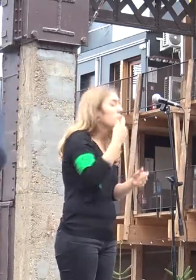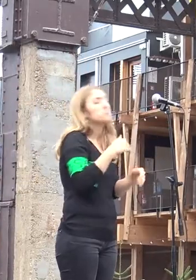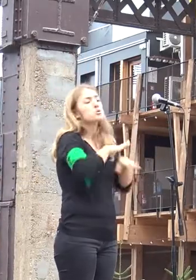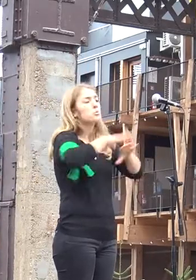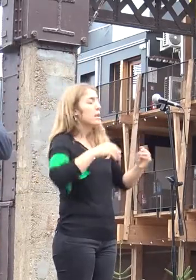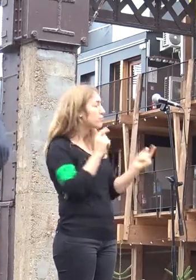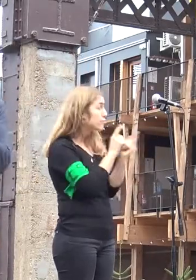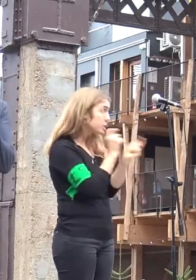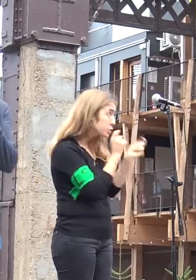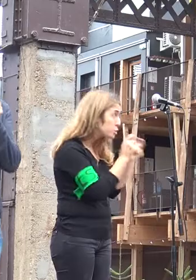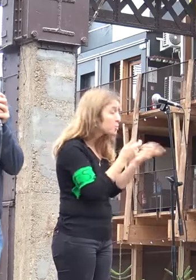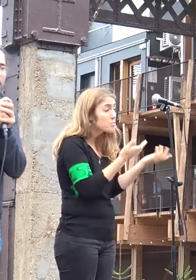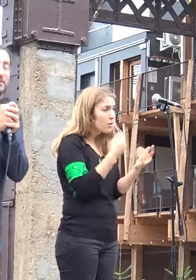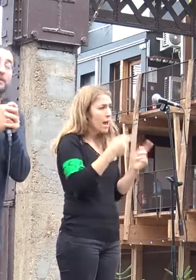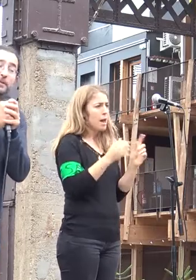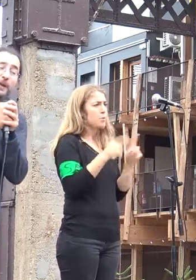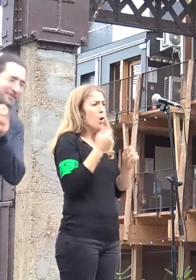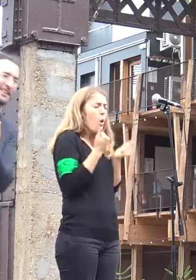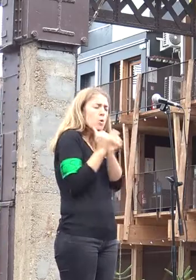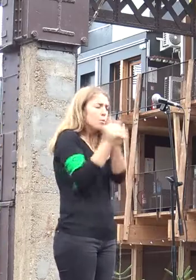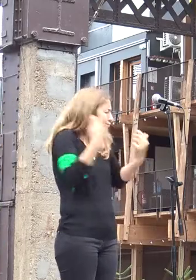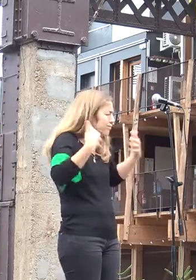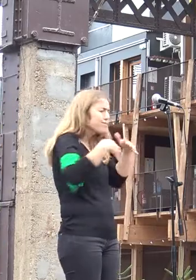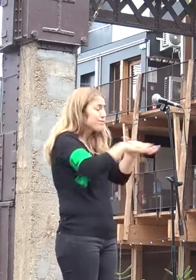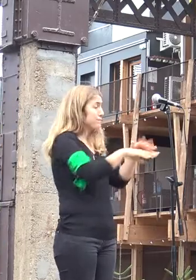faire une bonne communion ensemble si ça se passe bien.